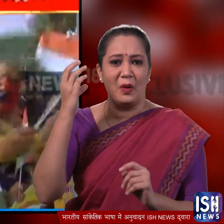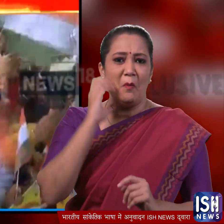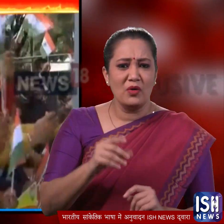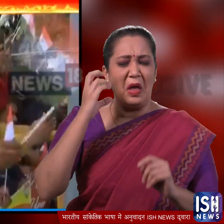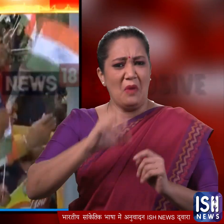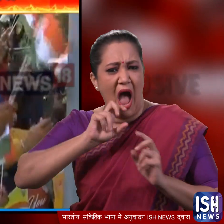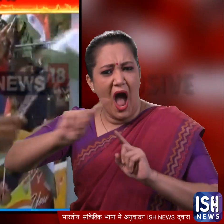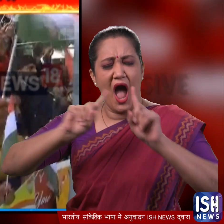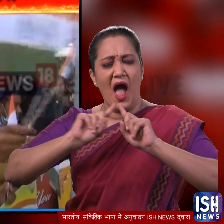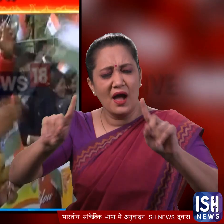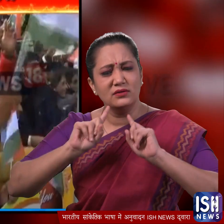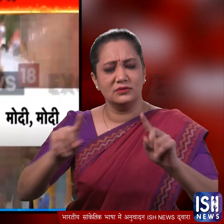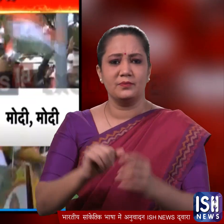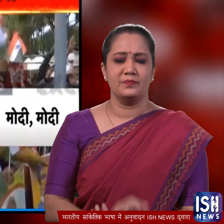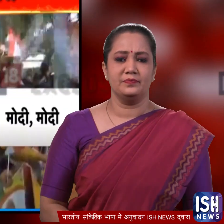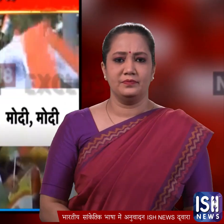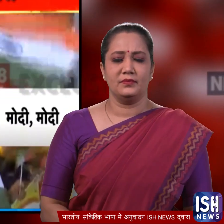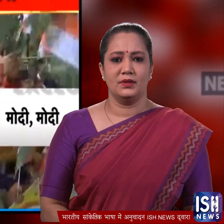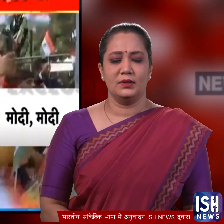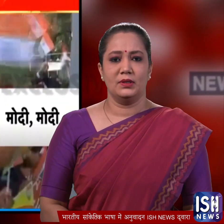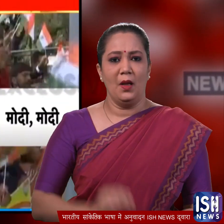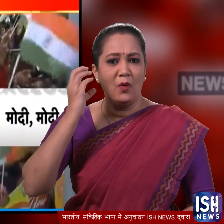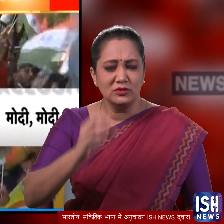लोग उनके समर्थन में नारेबाजी करते दिखे।